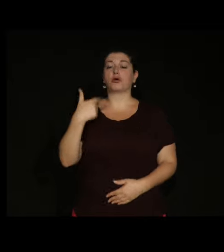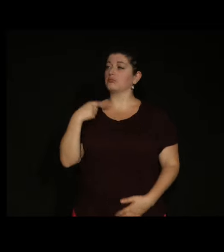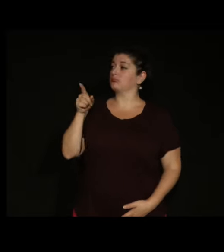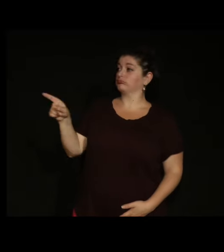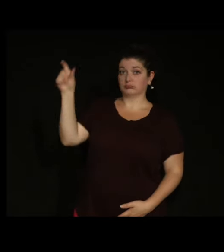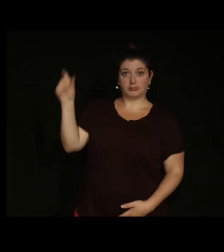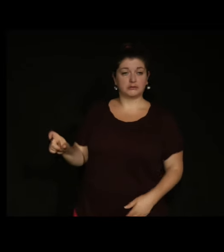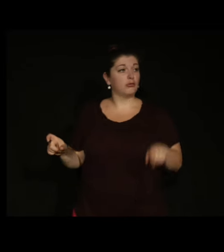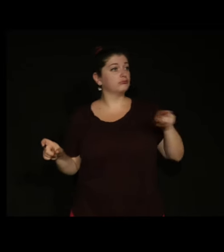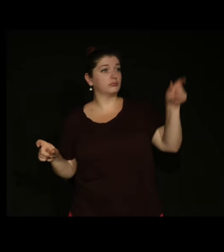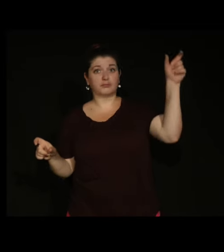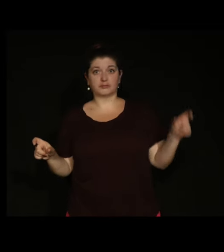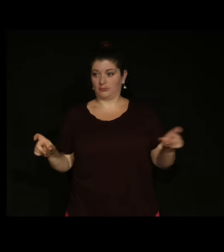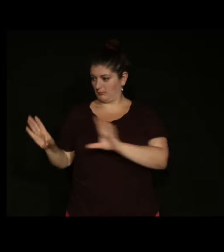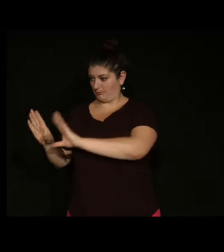deuxième chose,